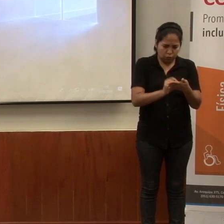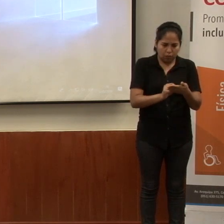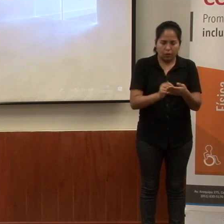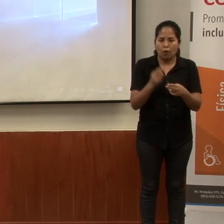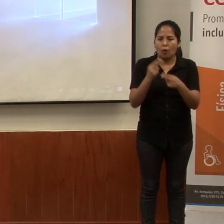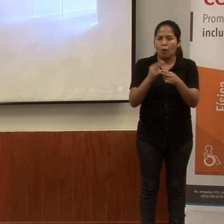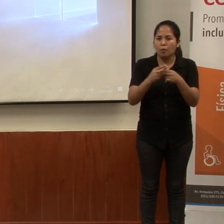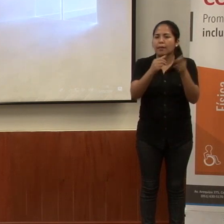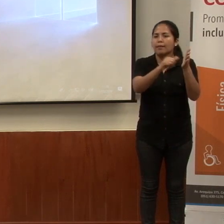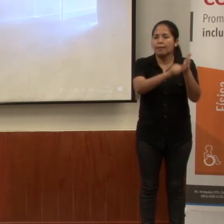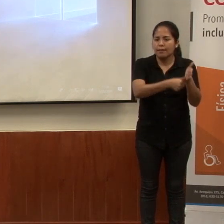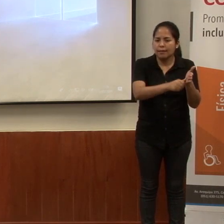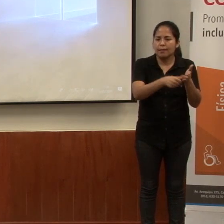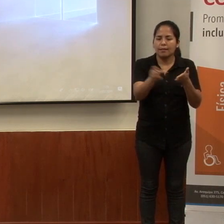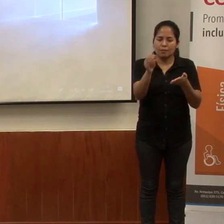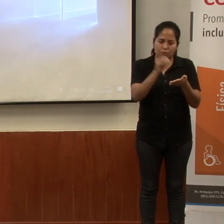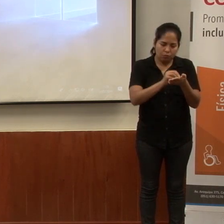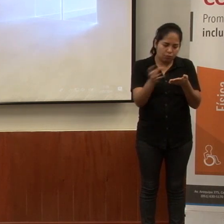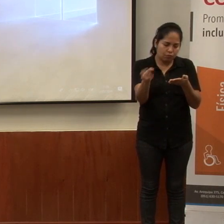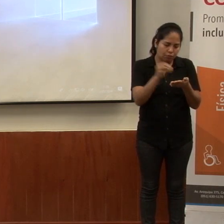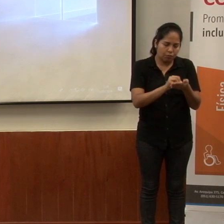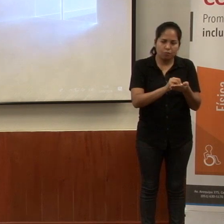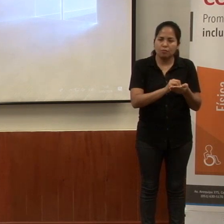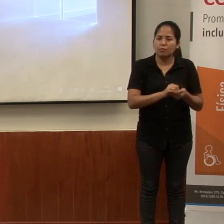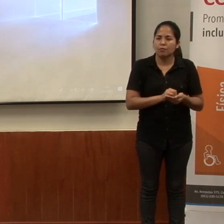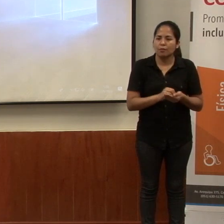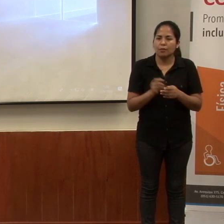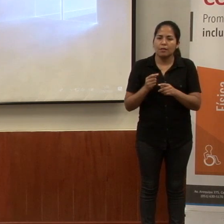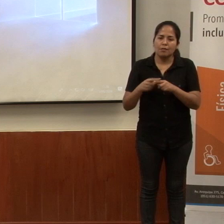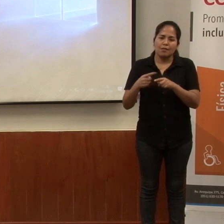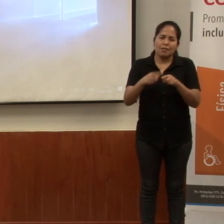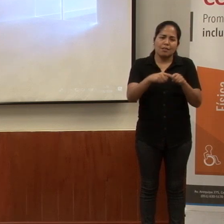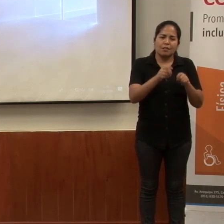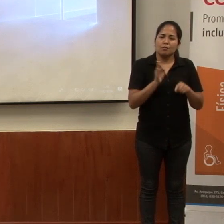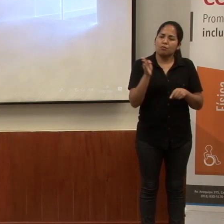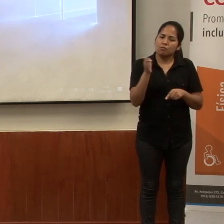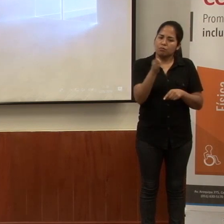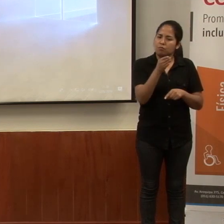DNI. Hemos hecho la corrida de todo el CNB.